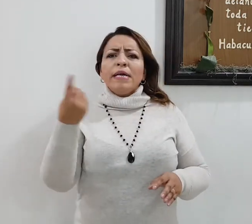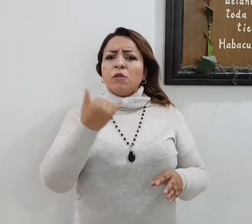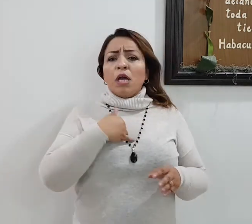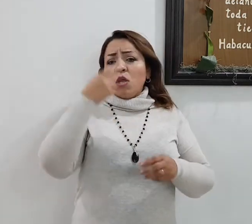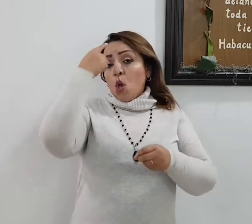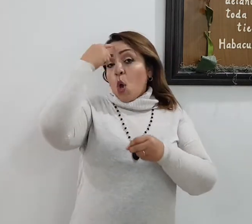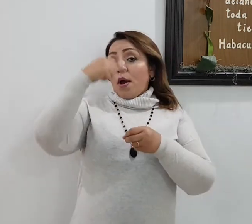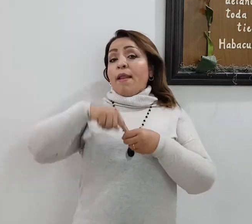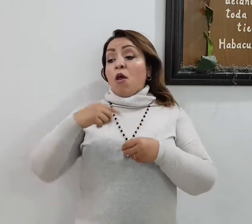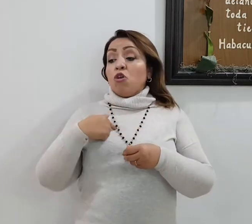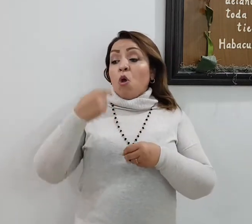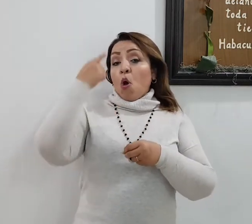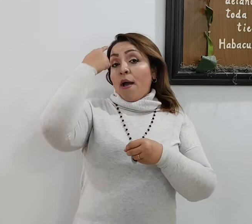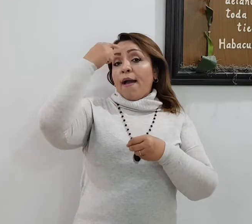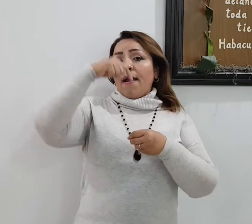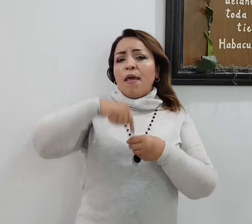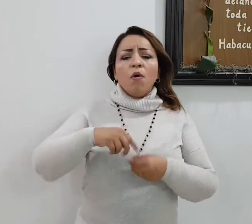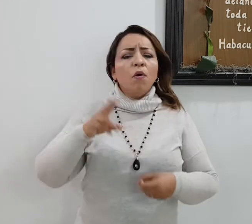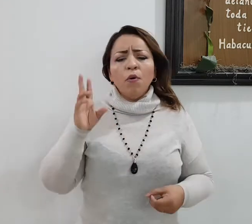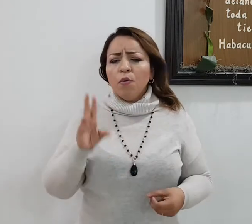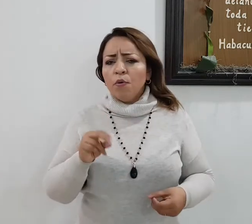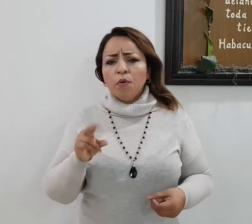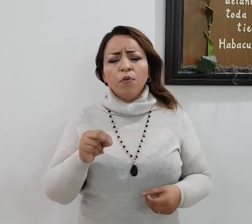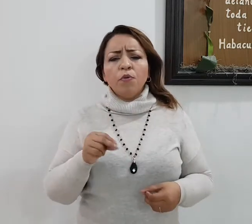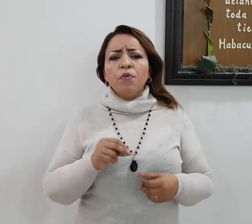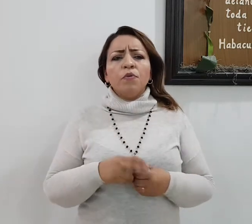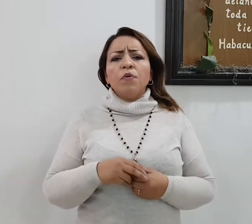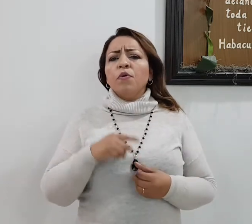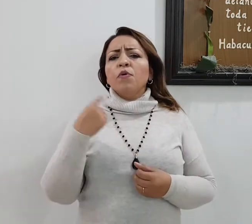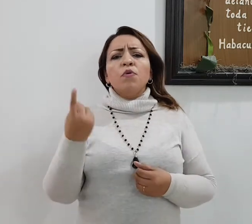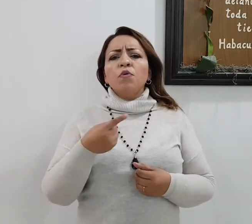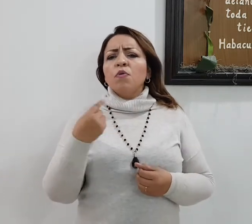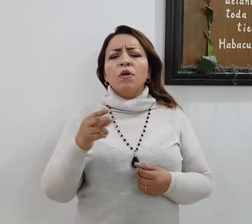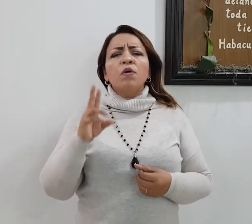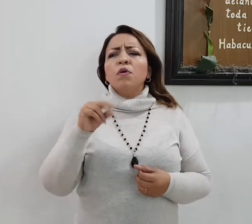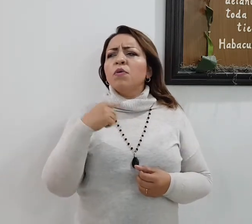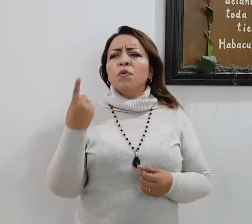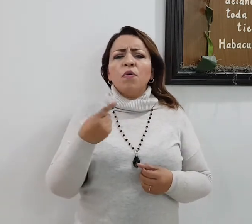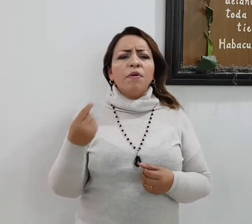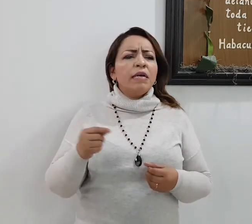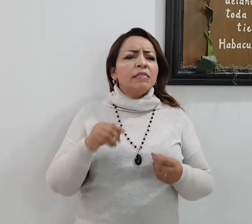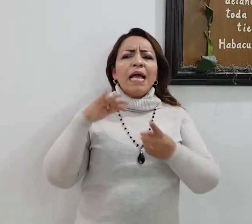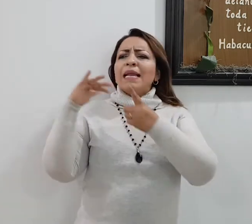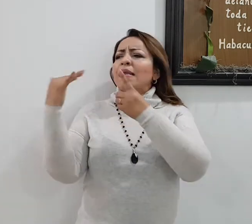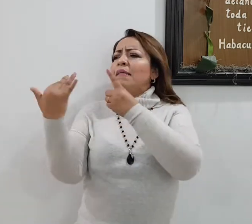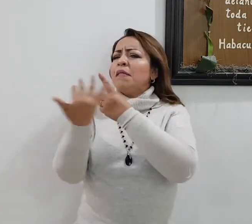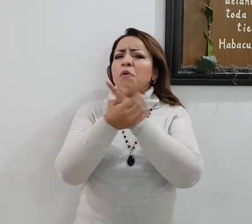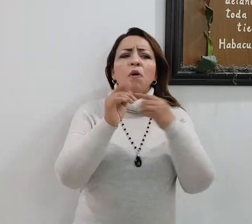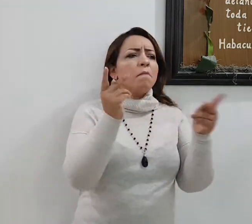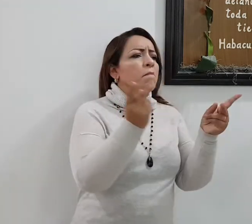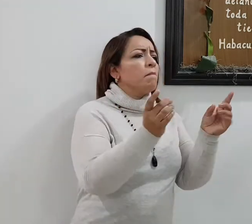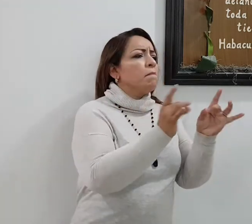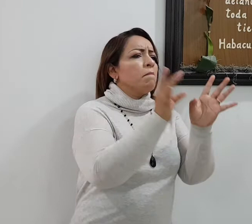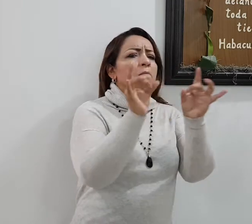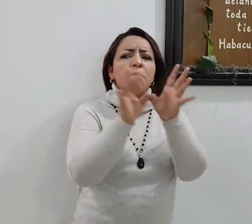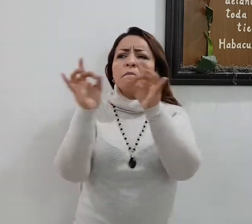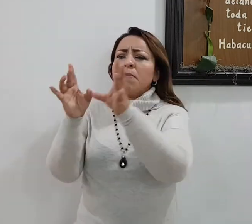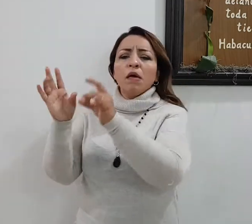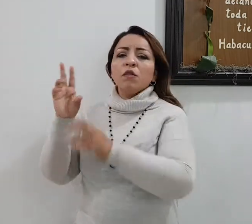me presentan, no en la condición de vida que estoy pasando, sino en lo que Dios me dice que puede hacer